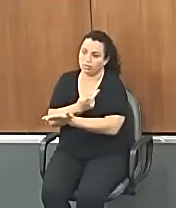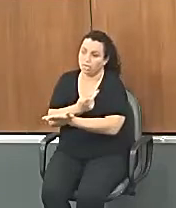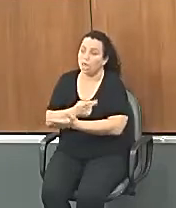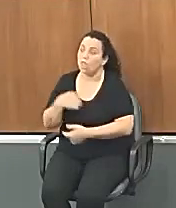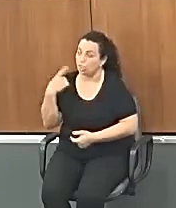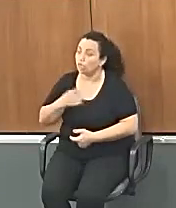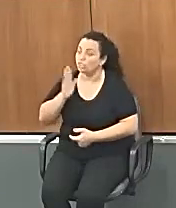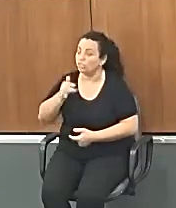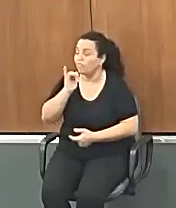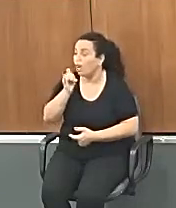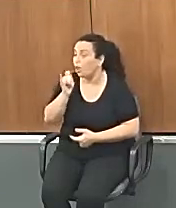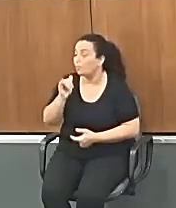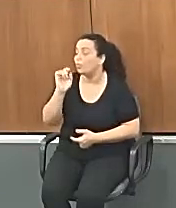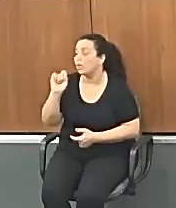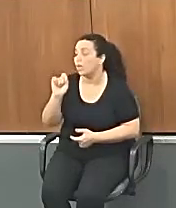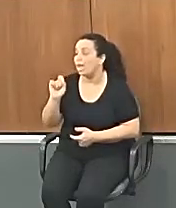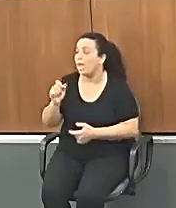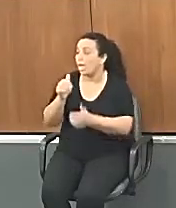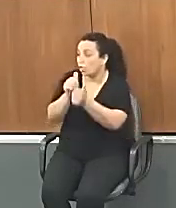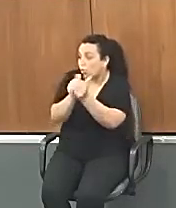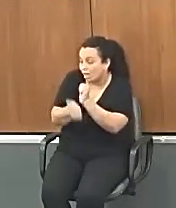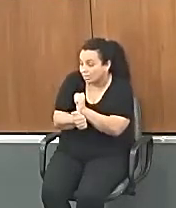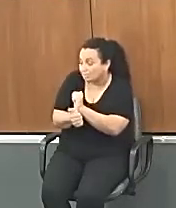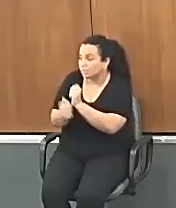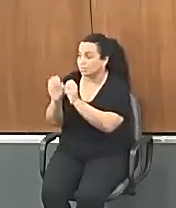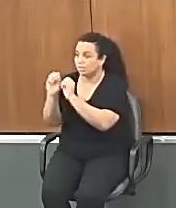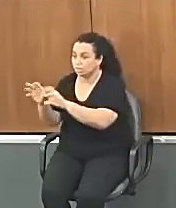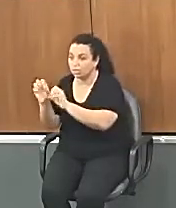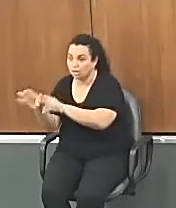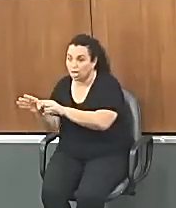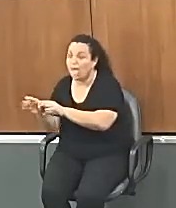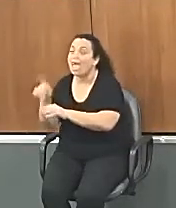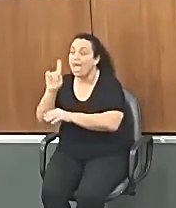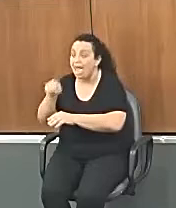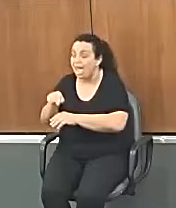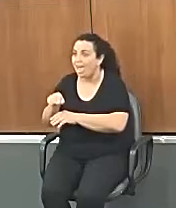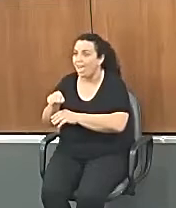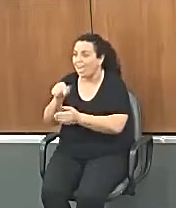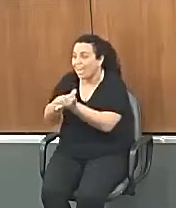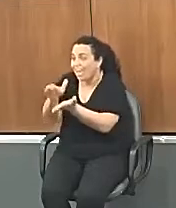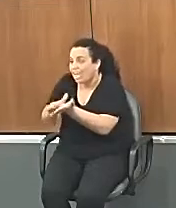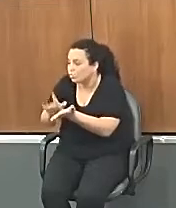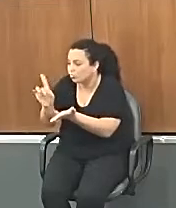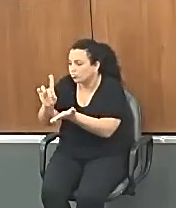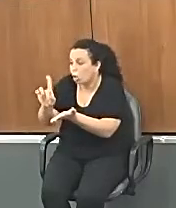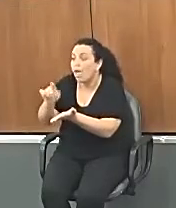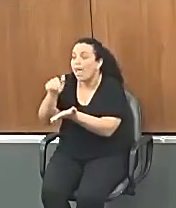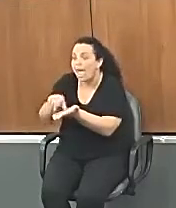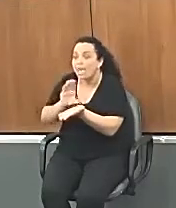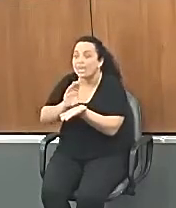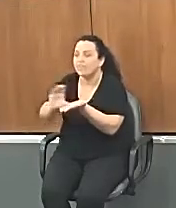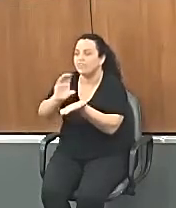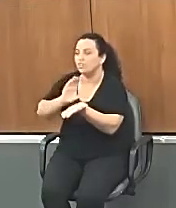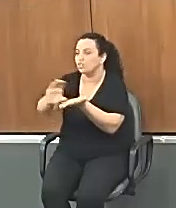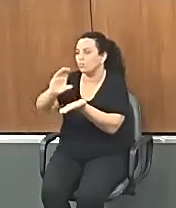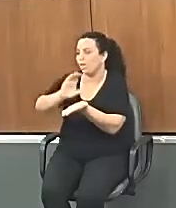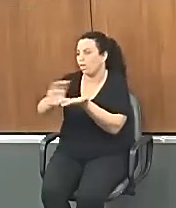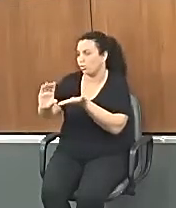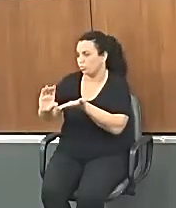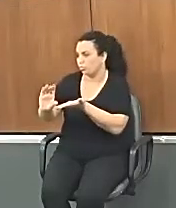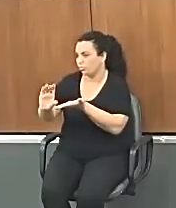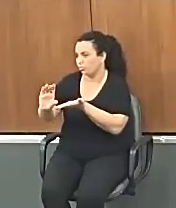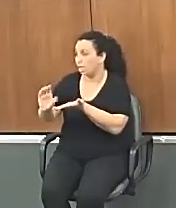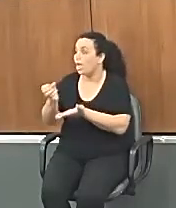educação esporte é investimento não é despesa é investimento não despesa então o nosso olhar tem que ser